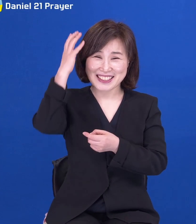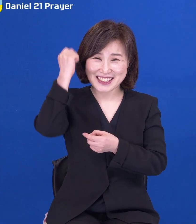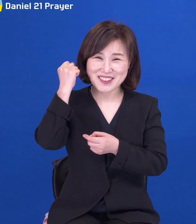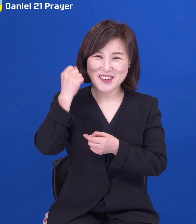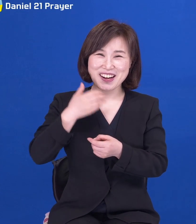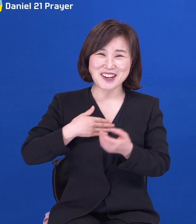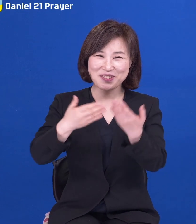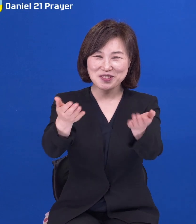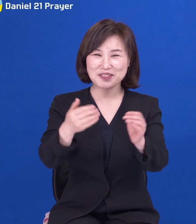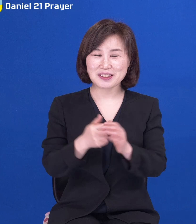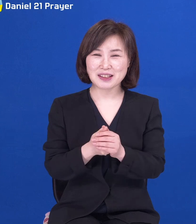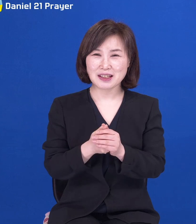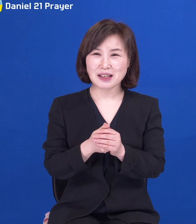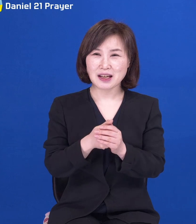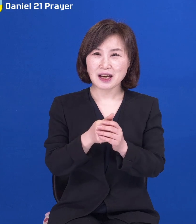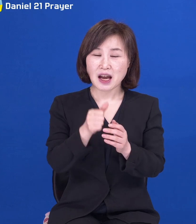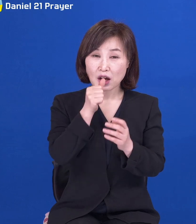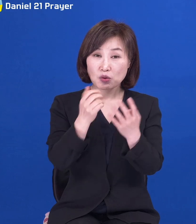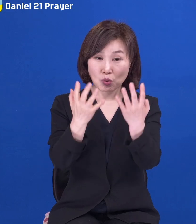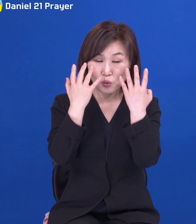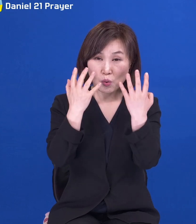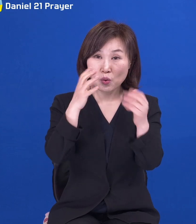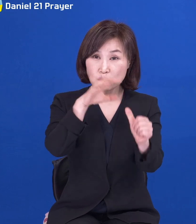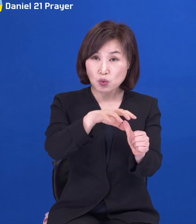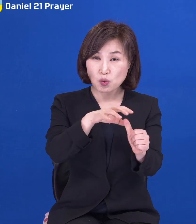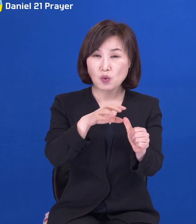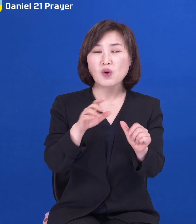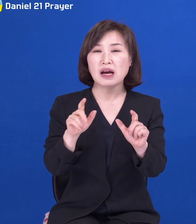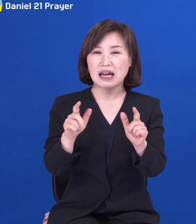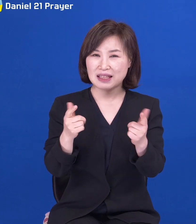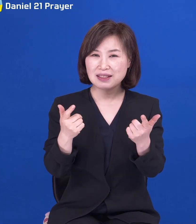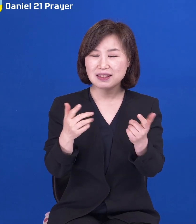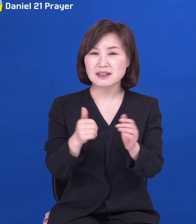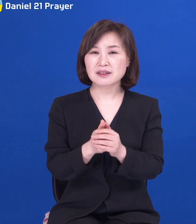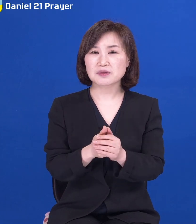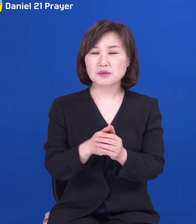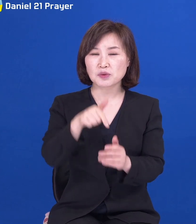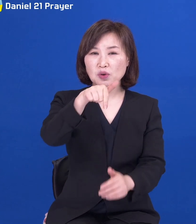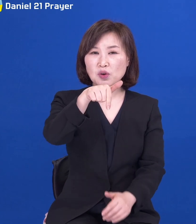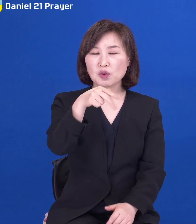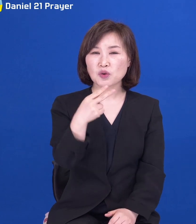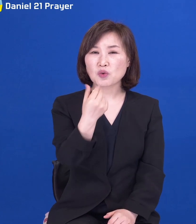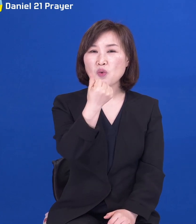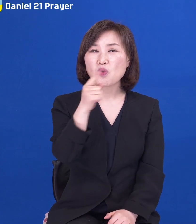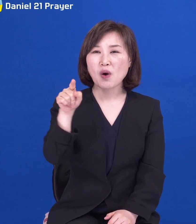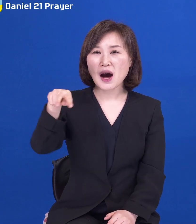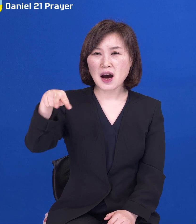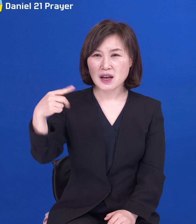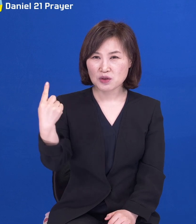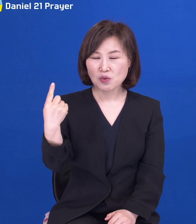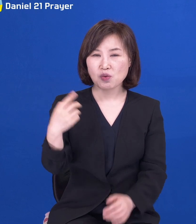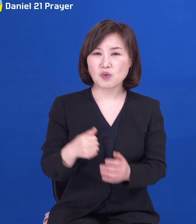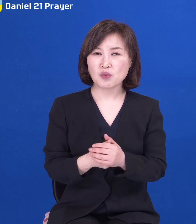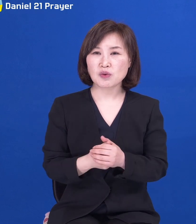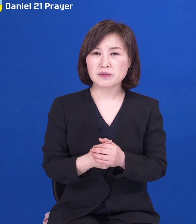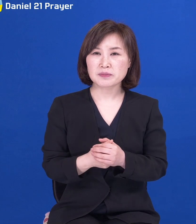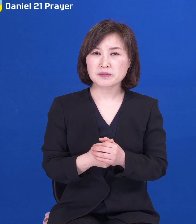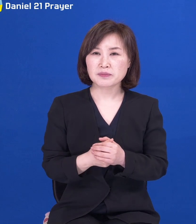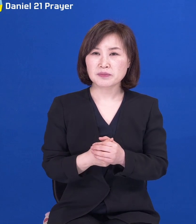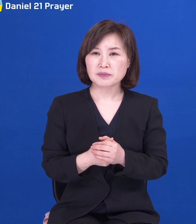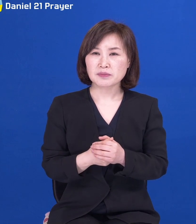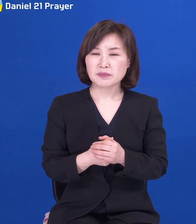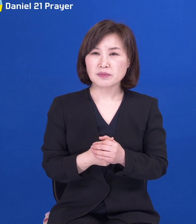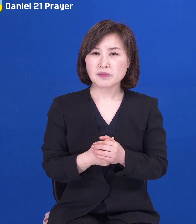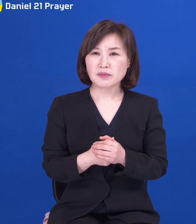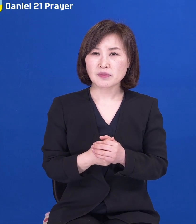그게 교도소가 아니고요. 더 보이브 감옥에 있을 때예요. 제가 이게 목사 더 보이브에 있을 때